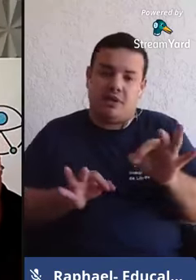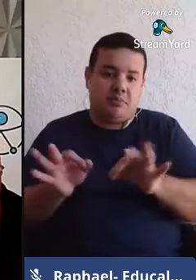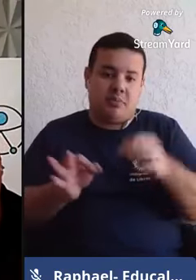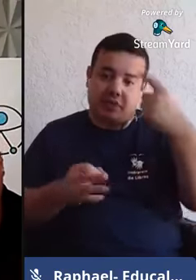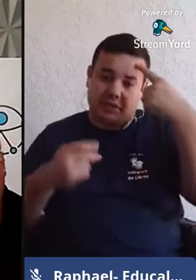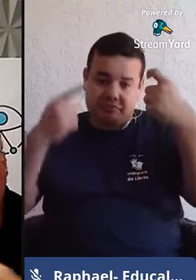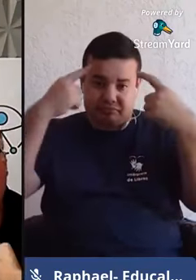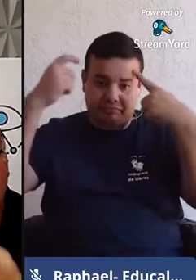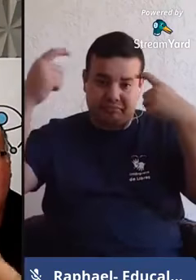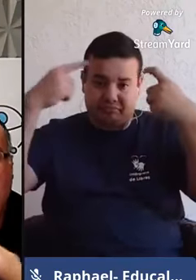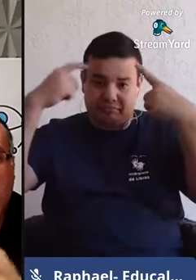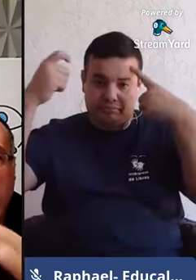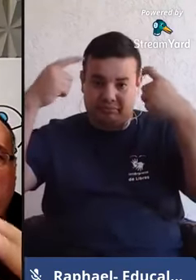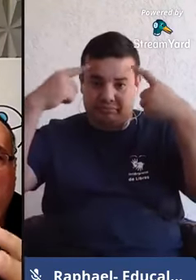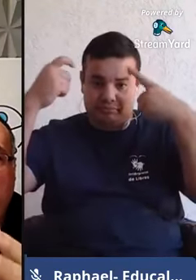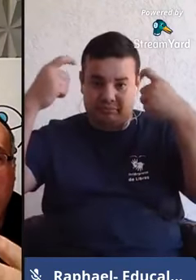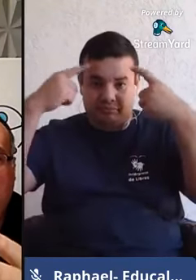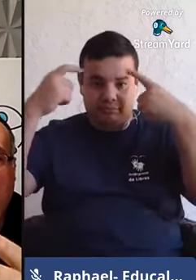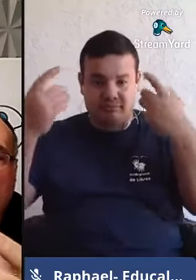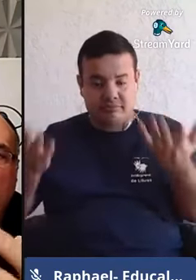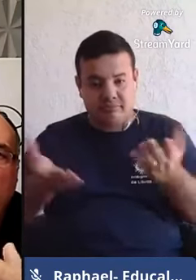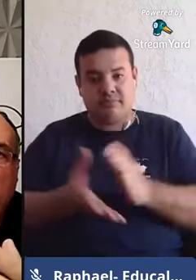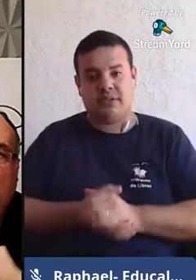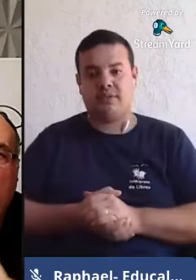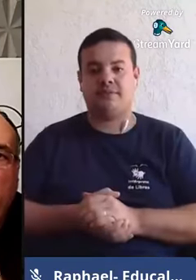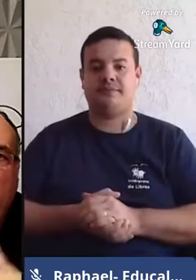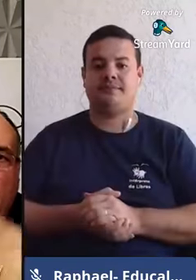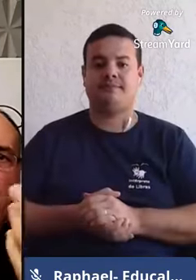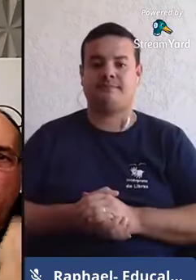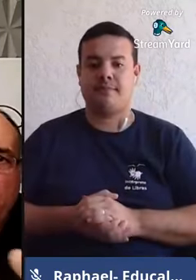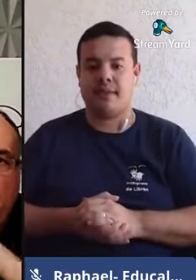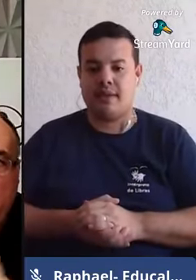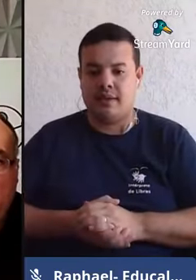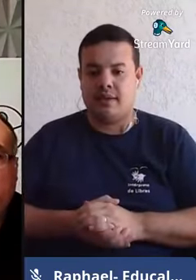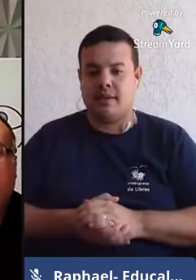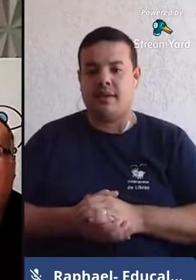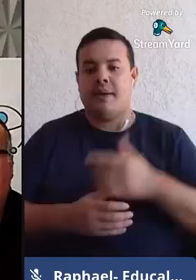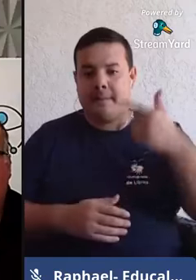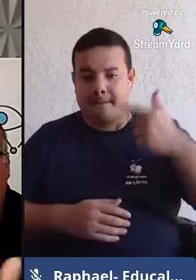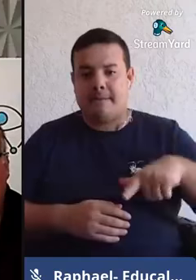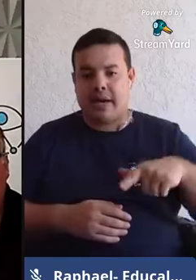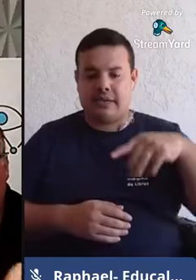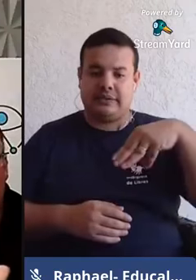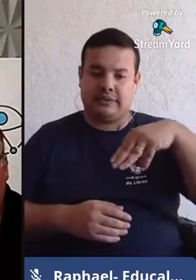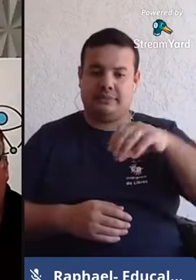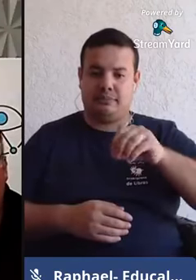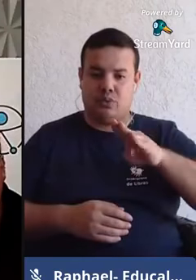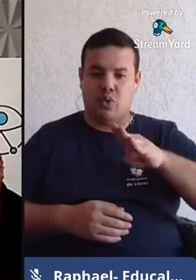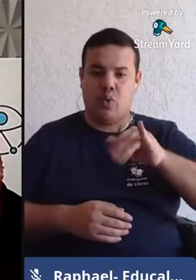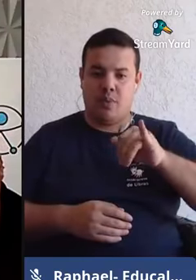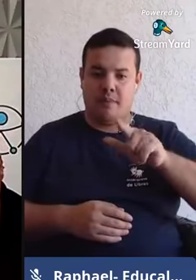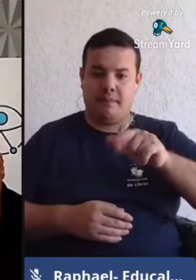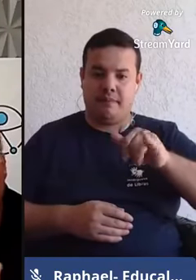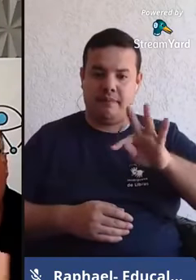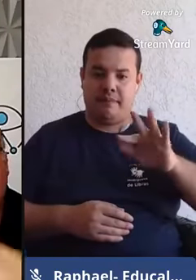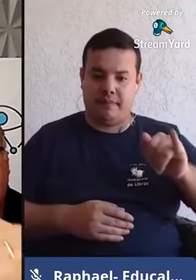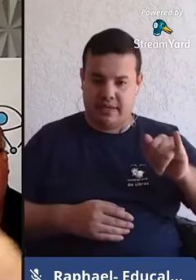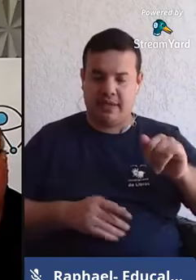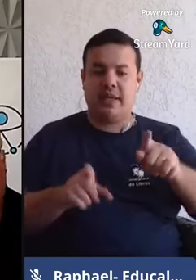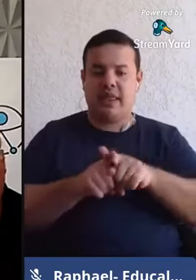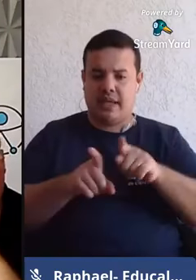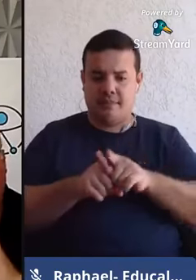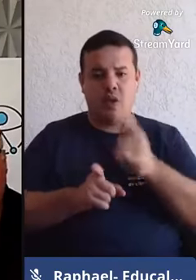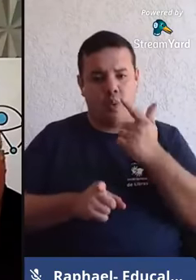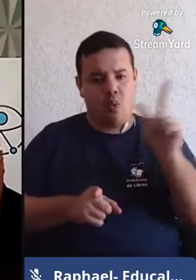né? Então, isso é uma coisa que deve acontecer. Agora, além da mobility, você está perguntando em futuro, a gente ia